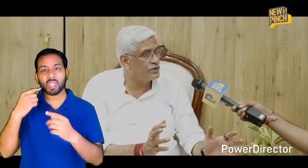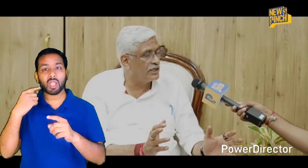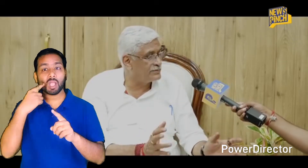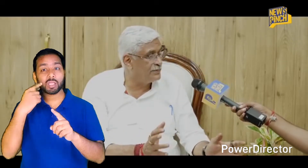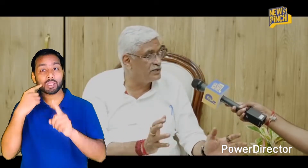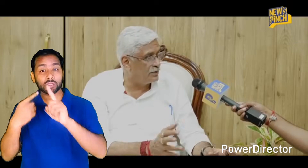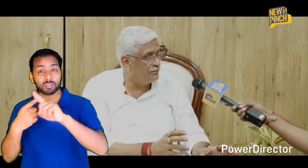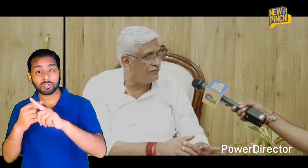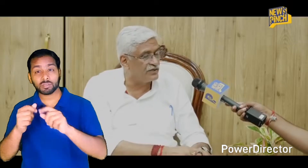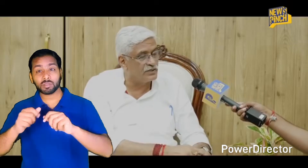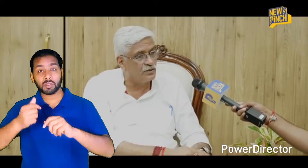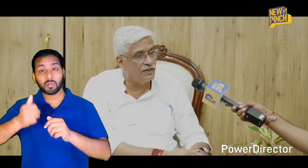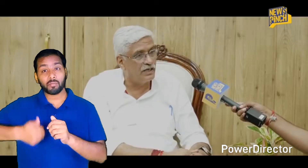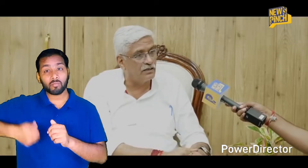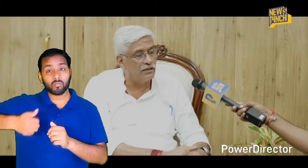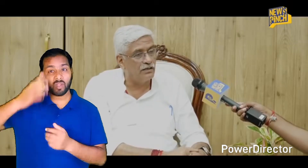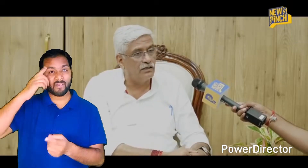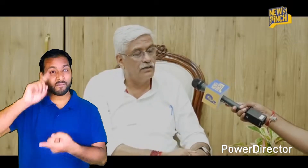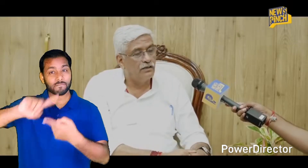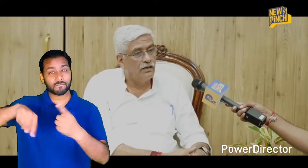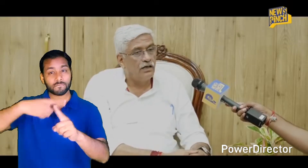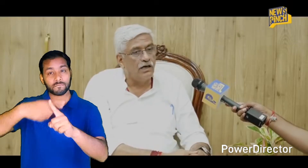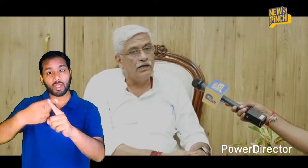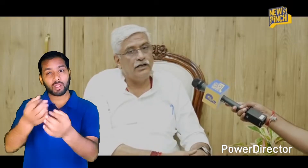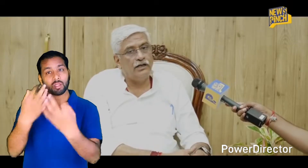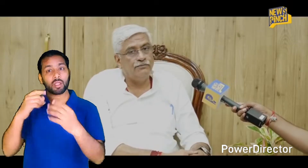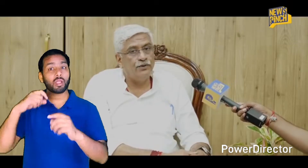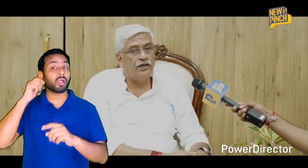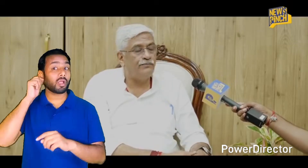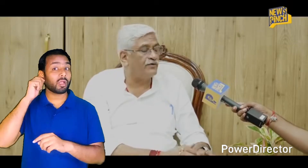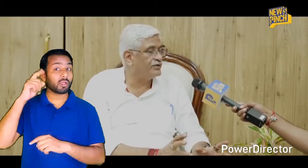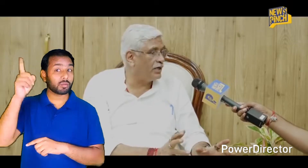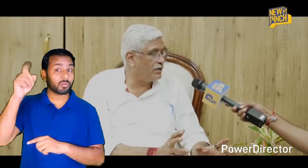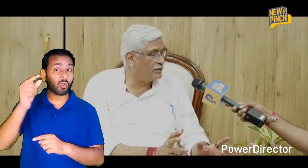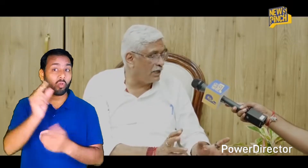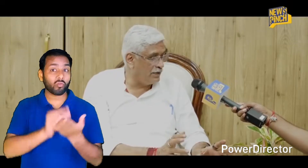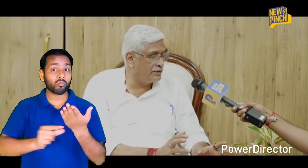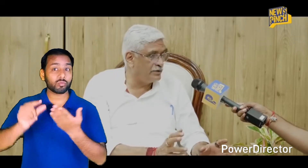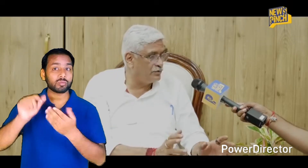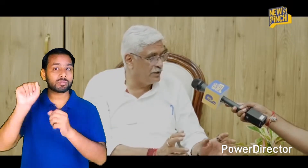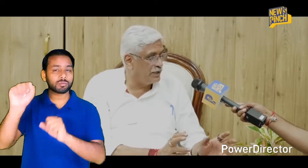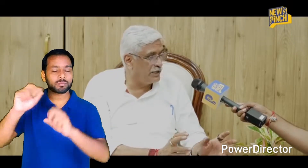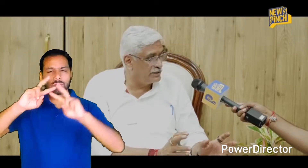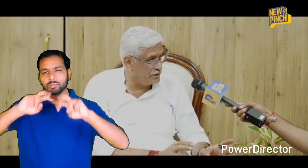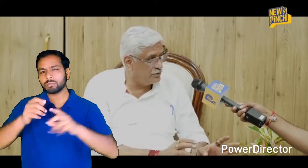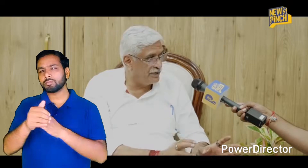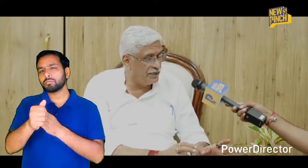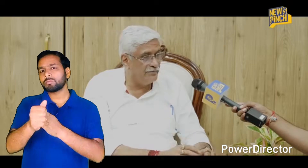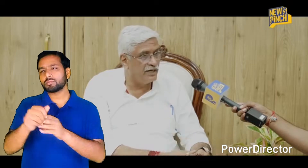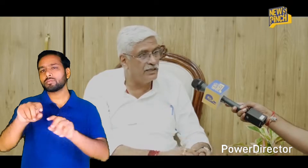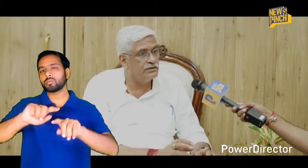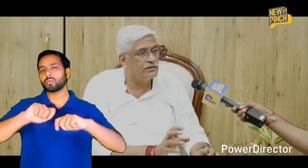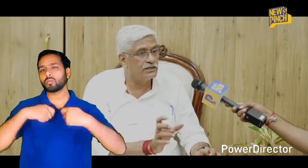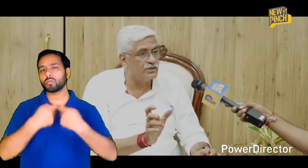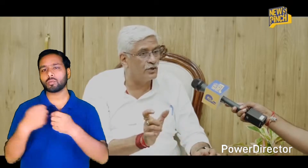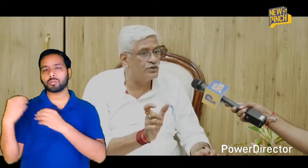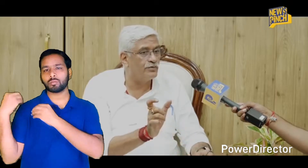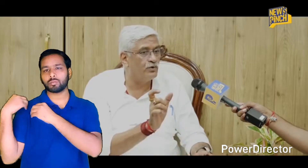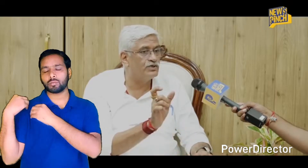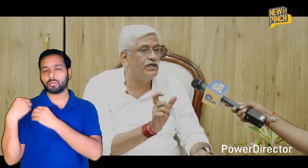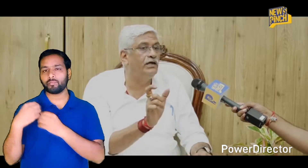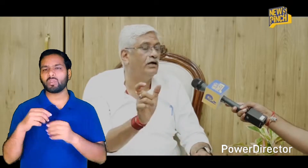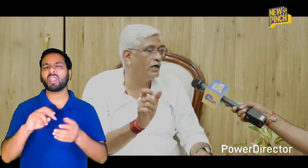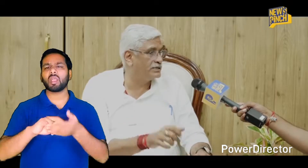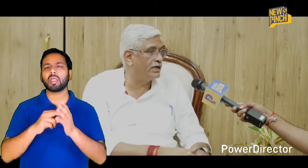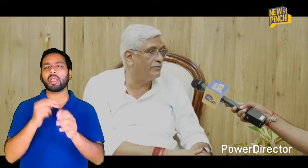के कुछ एक्सपर्ट्स और प्रोफेसर्स को मिला करके, IIT कानपुर के एक प्रोफेसर तारे थे, उनके नेतृत्व में एक टीम बनाई थी जिस